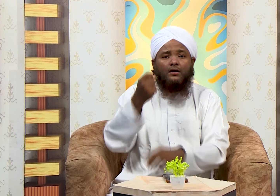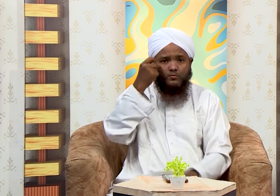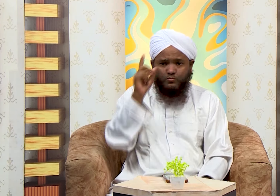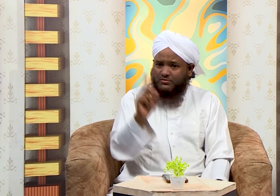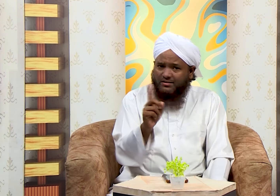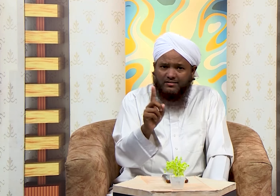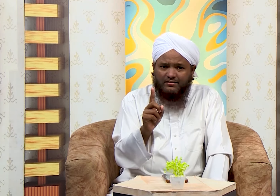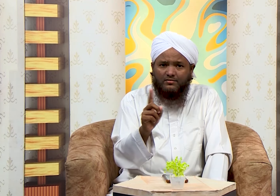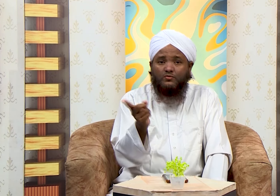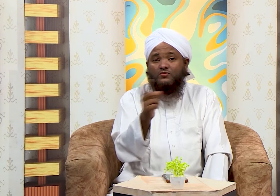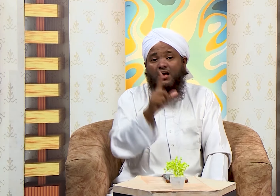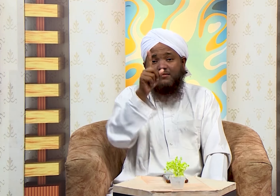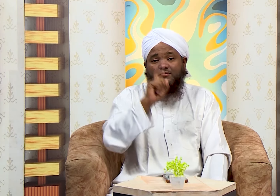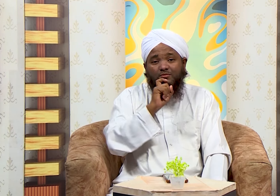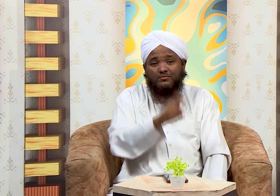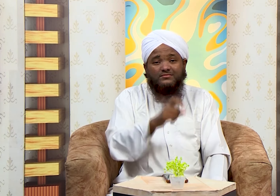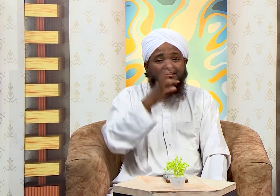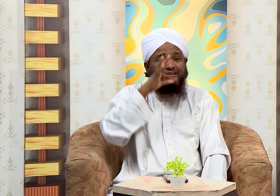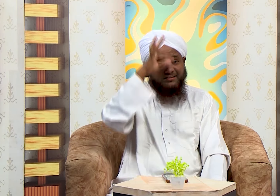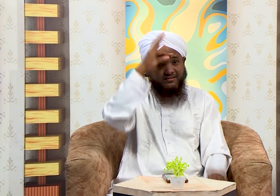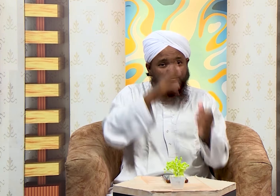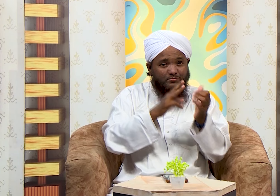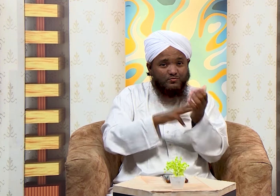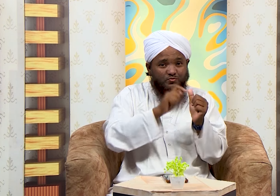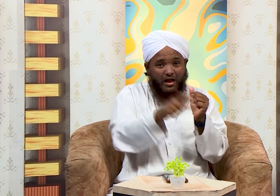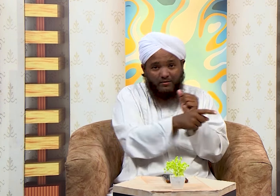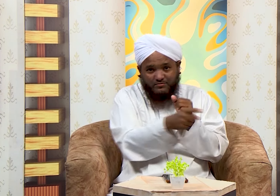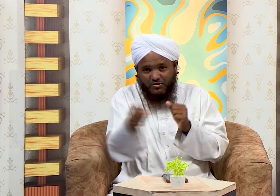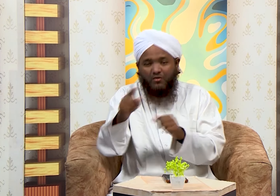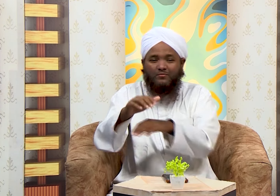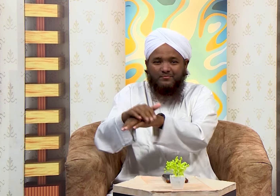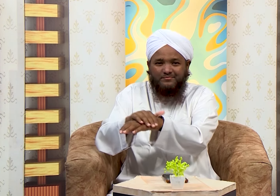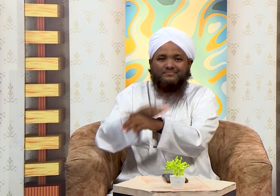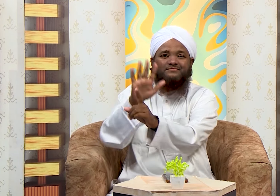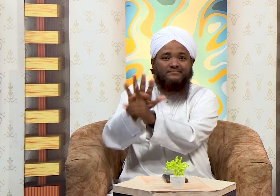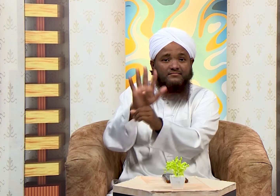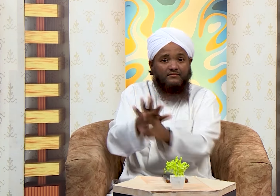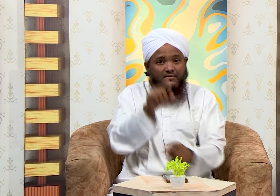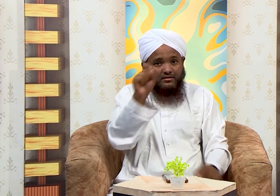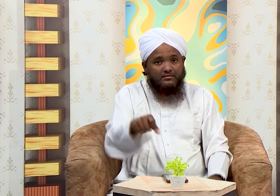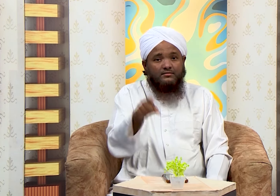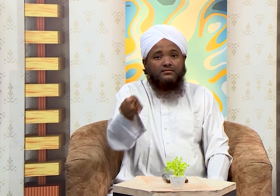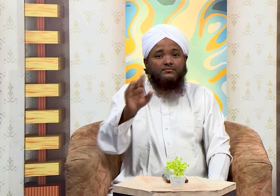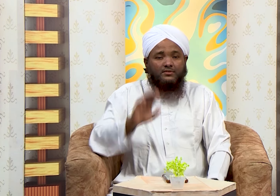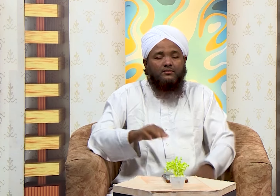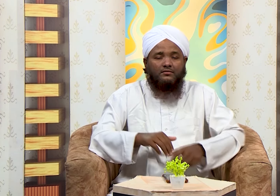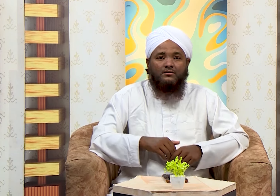مجرم کے ساتھ رب کا انداز یہ ہے تو ہم جو اطاعت گزار بندے ہیں ہاں کچھ بدقاظہ بشریعت غلطی ہو جاتی ہے